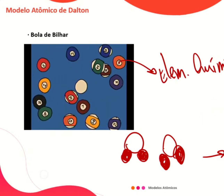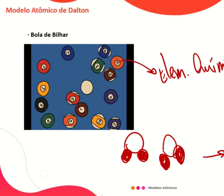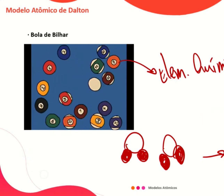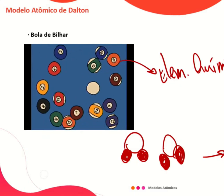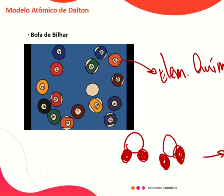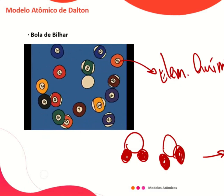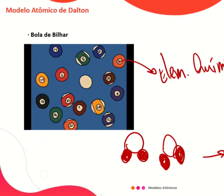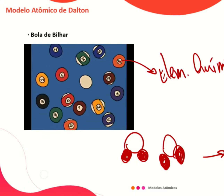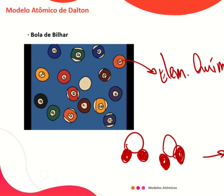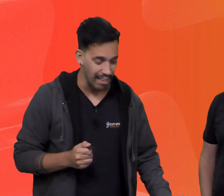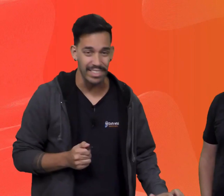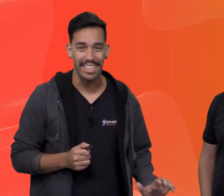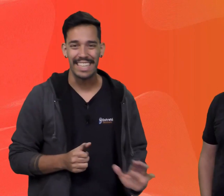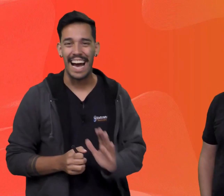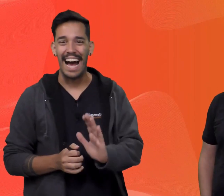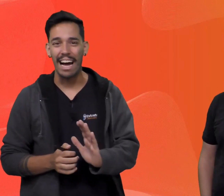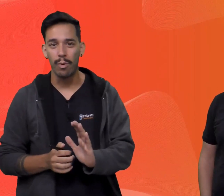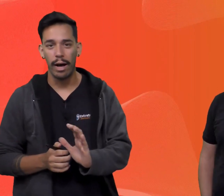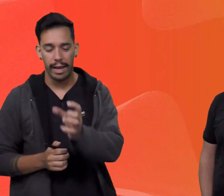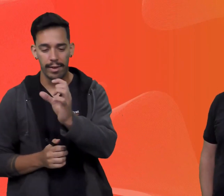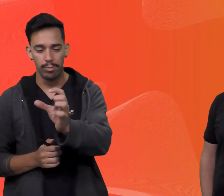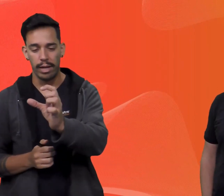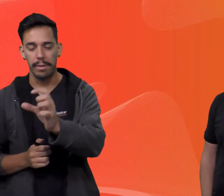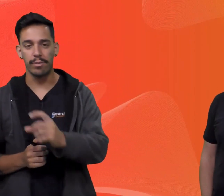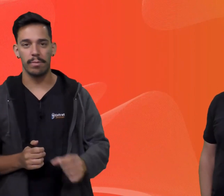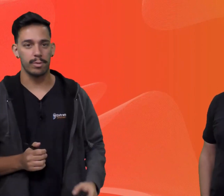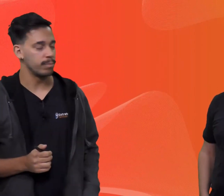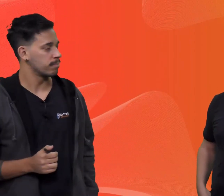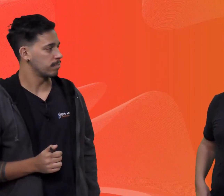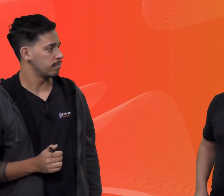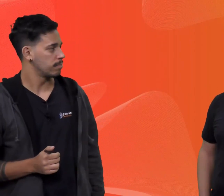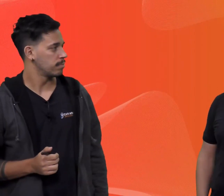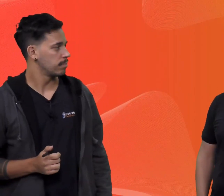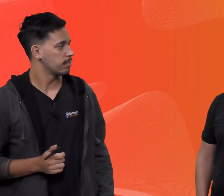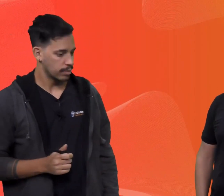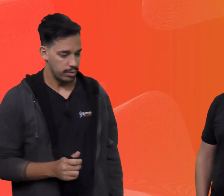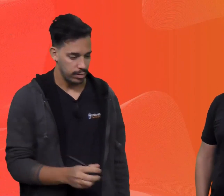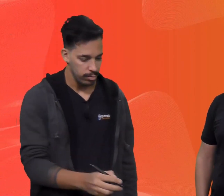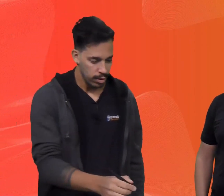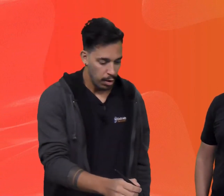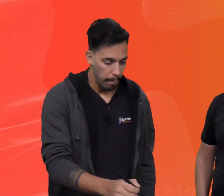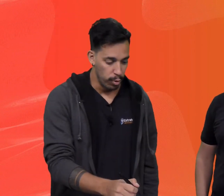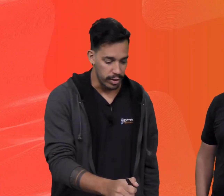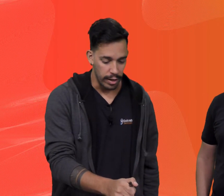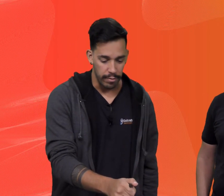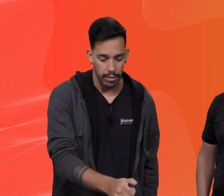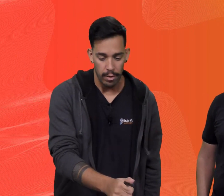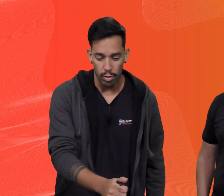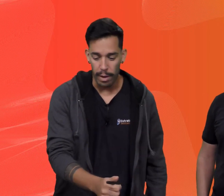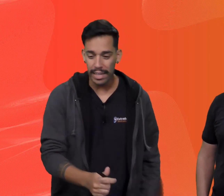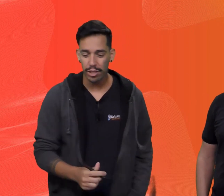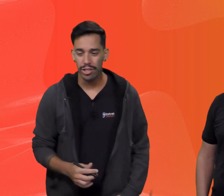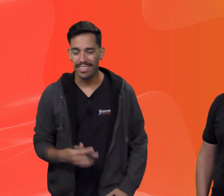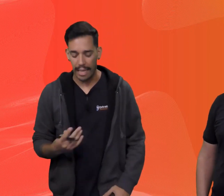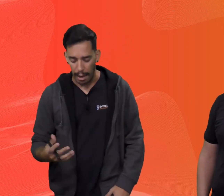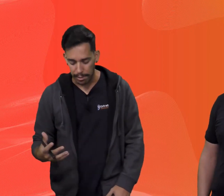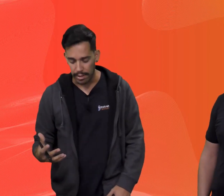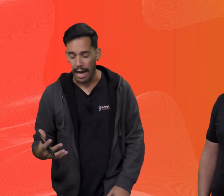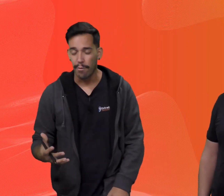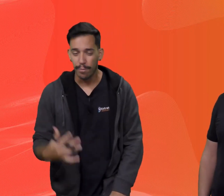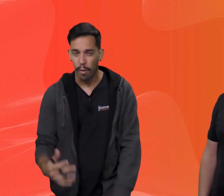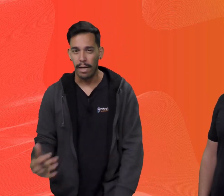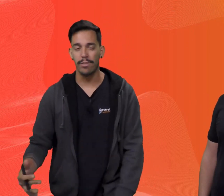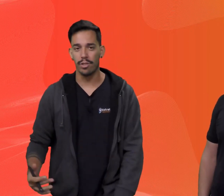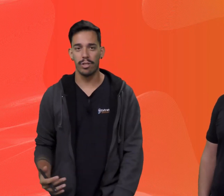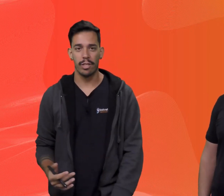um bom tempo, achava-se que a água era um elemento químico. Entendeu? Por quê? Como é que a gente sabe